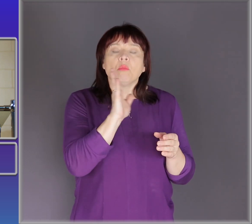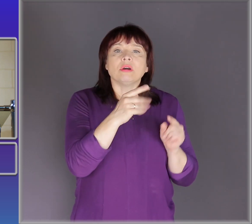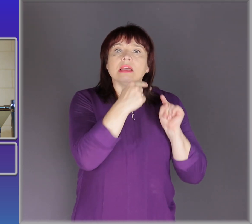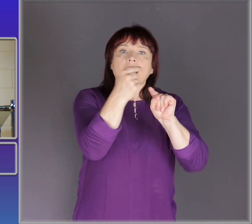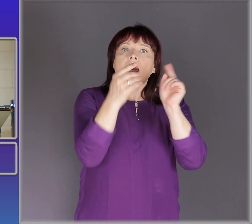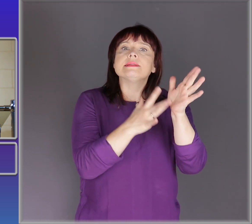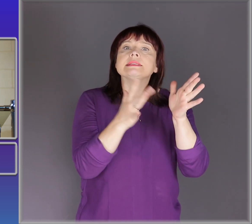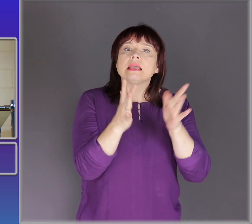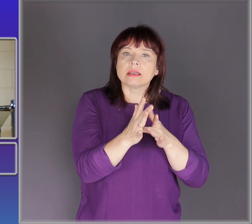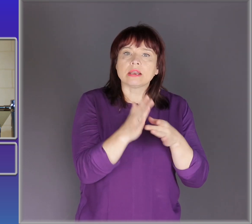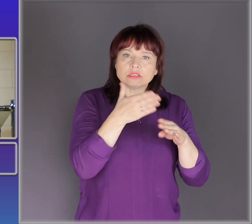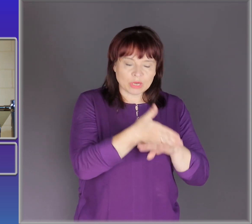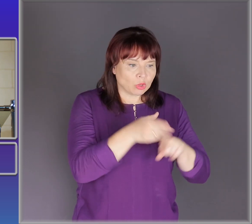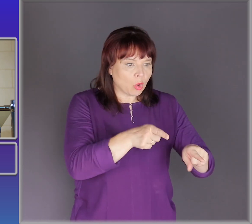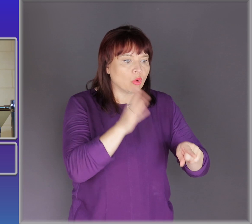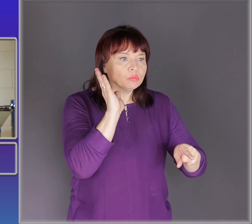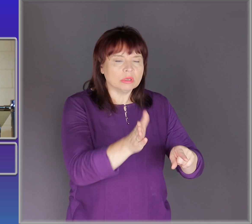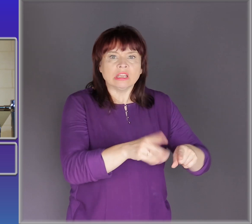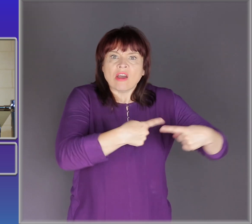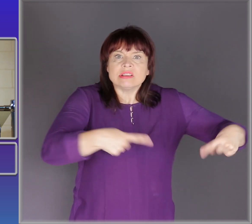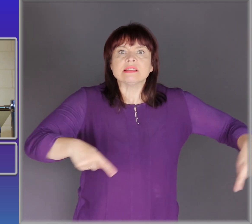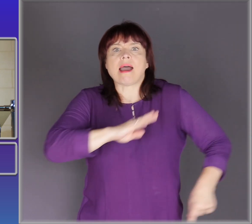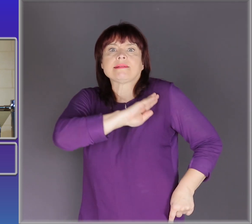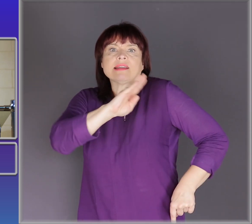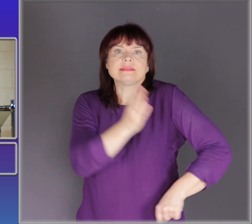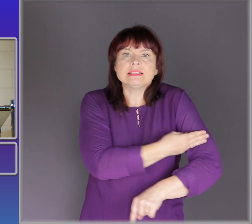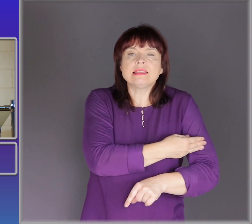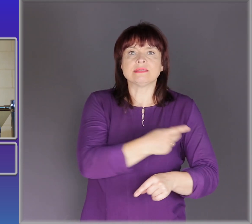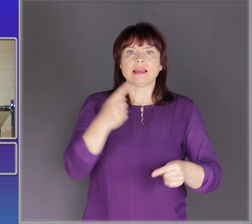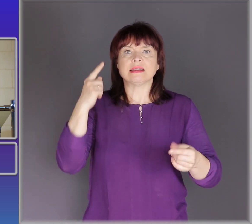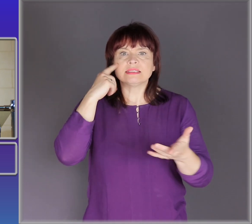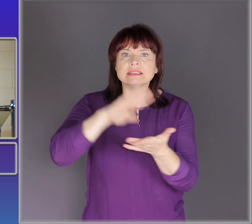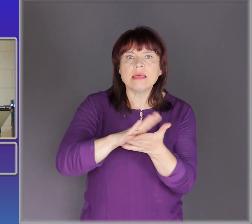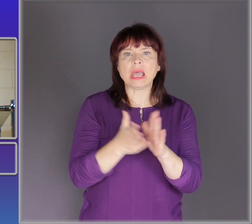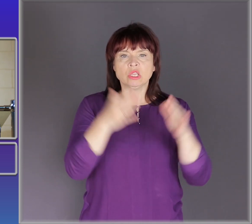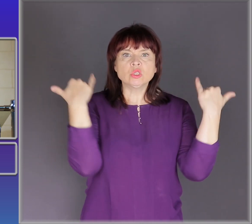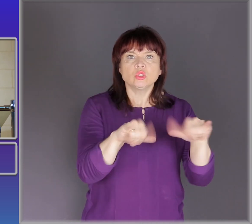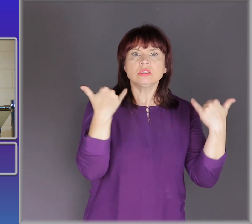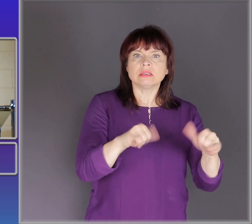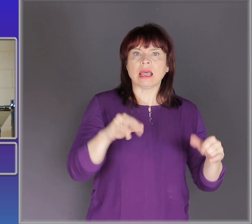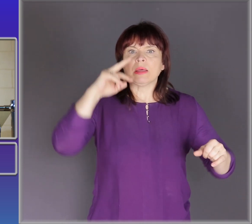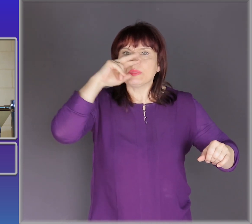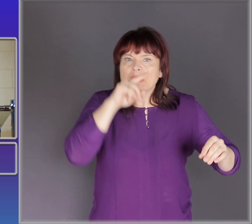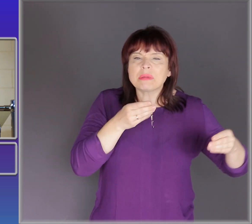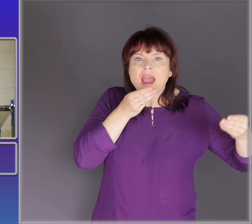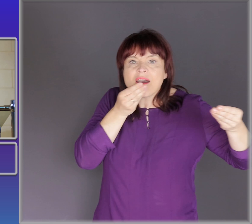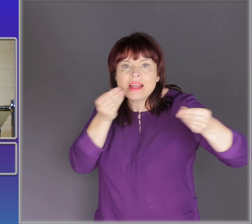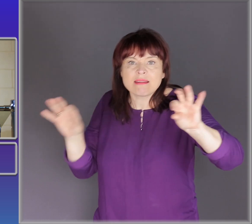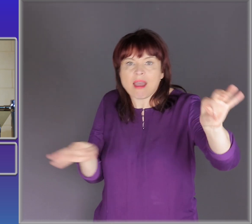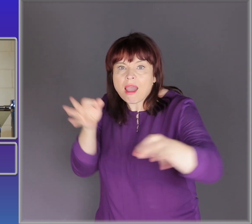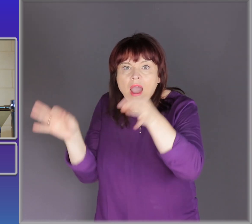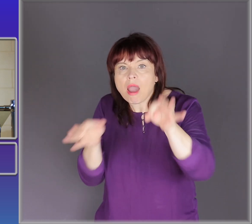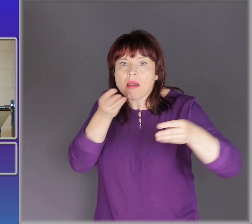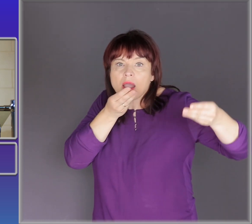пришествие по действию сатаны будет со всякой силы и знамениями и чудесами ложными и со всякими неправедным обольщением